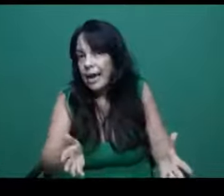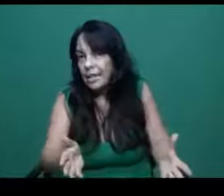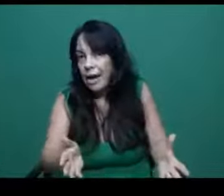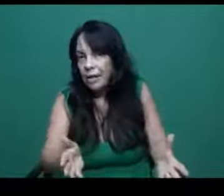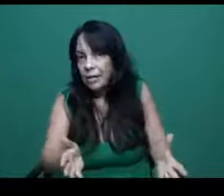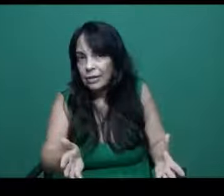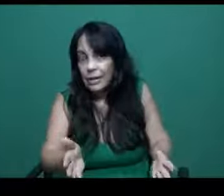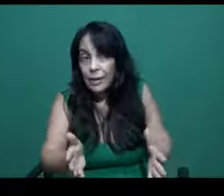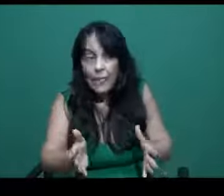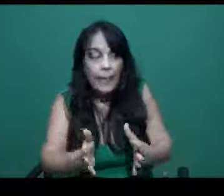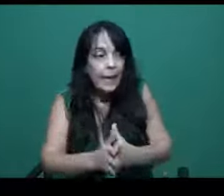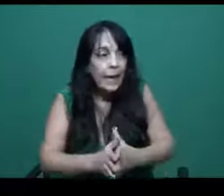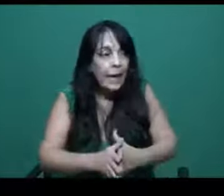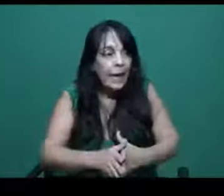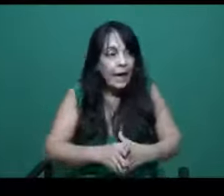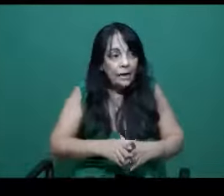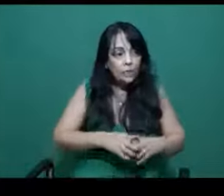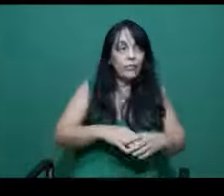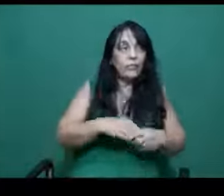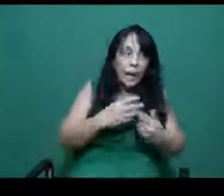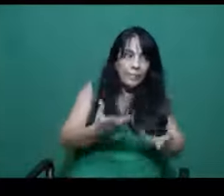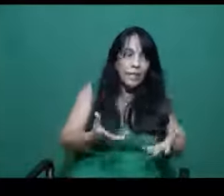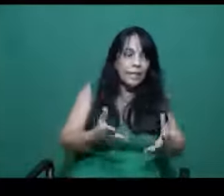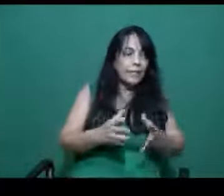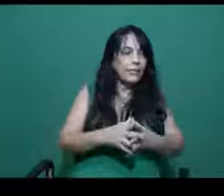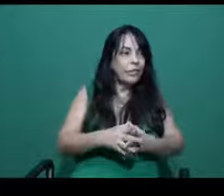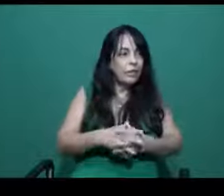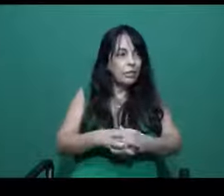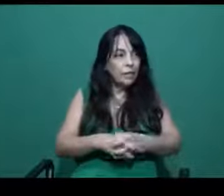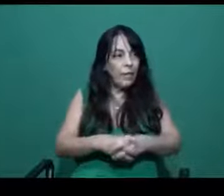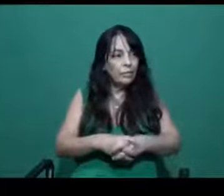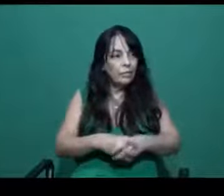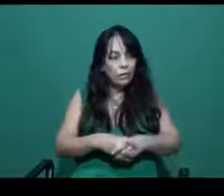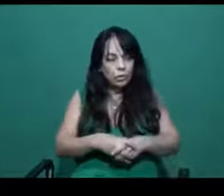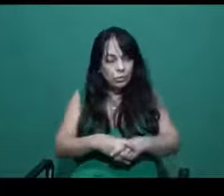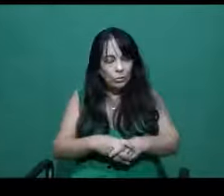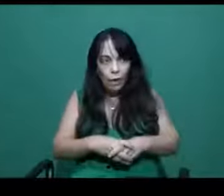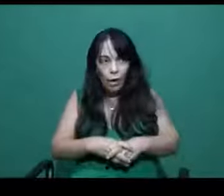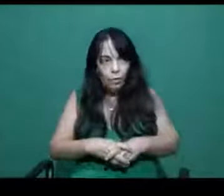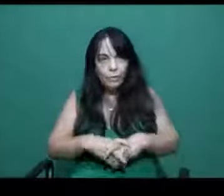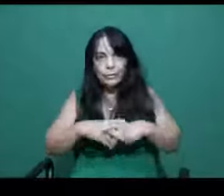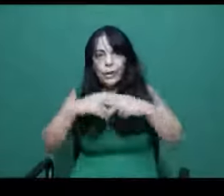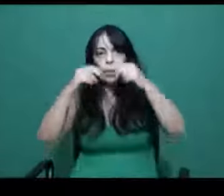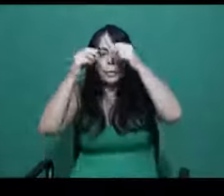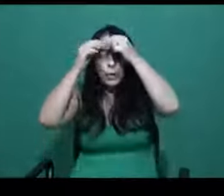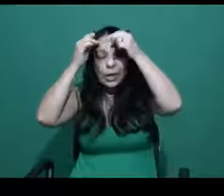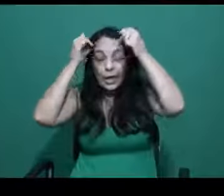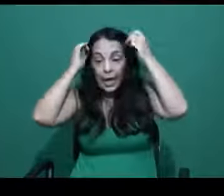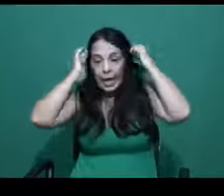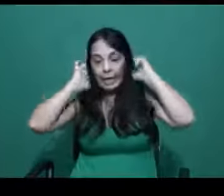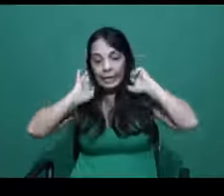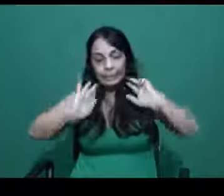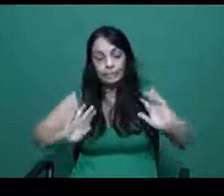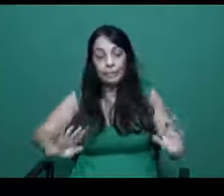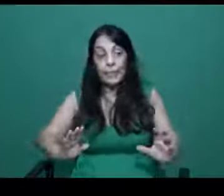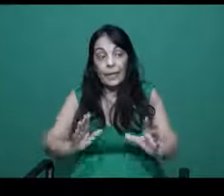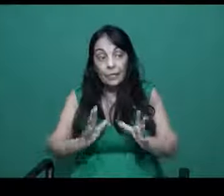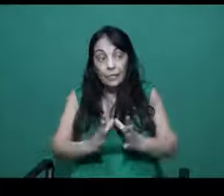de aula. Eu tive uma amiga que fez um trabalho muito bom, porque ela